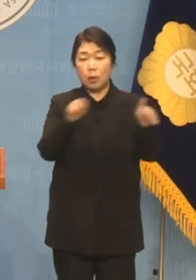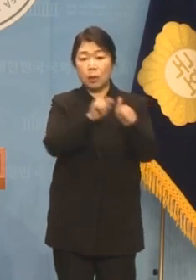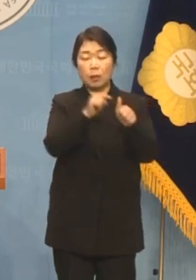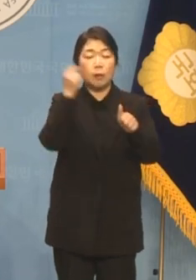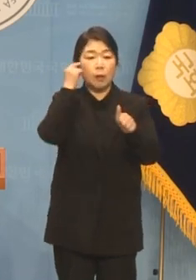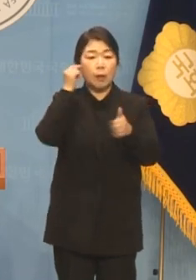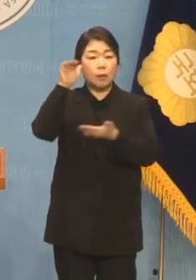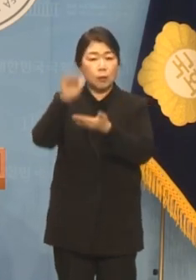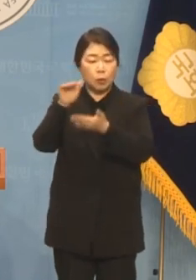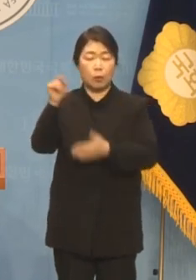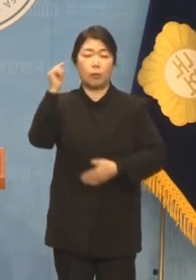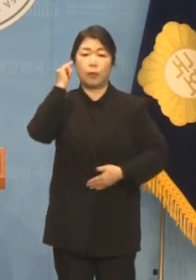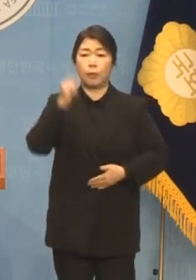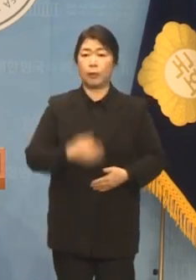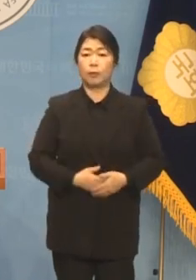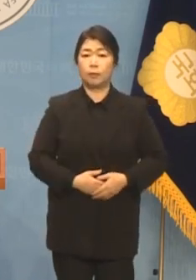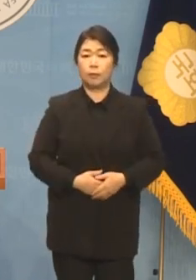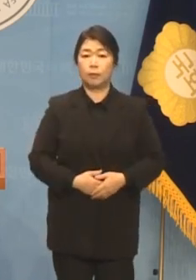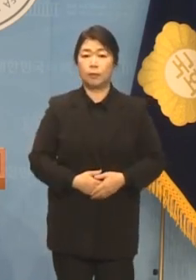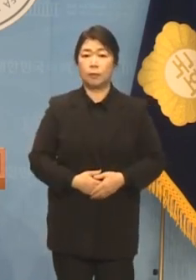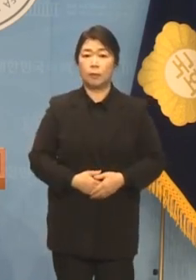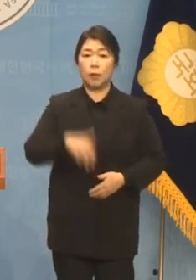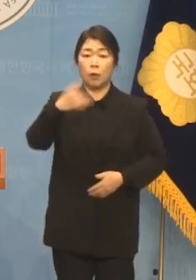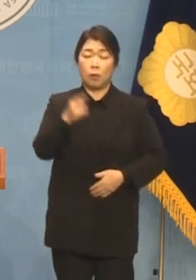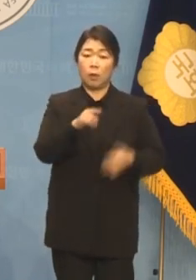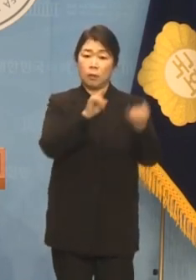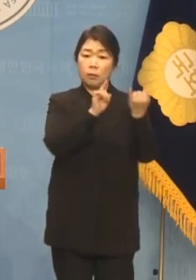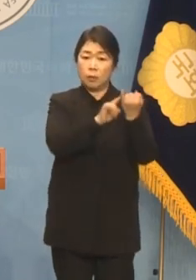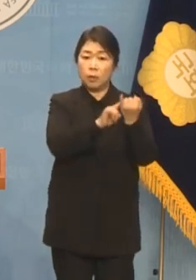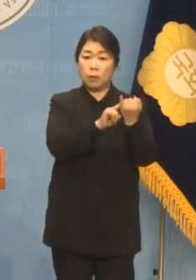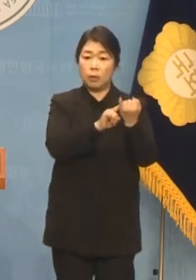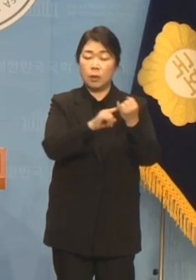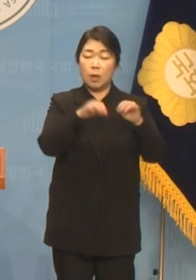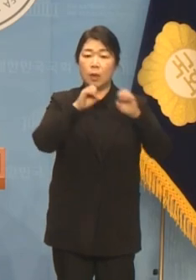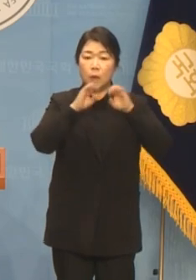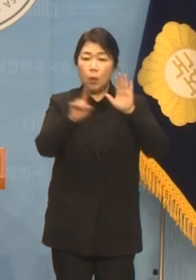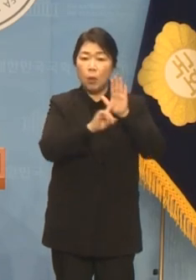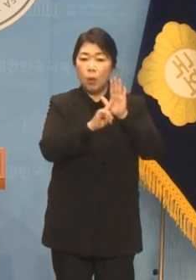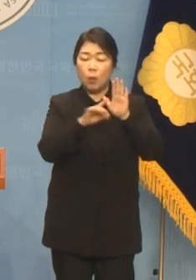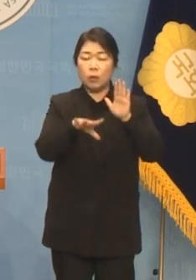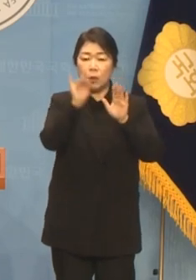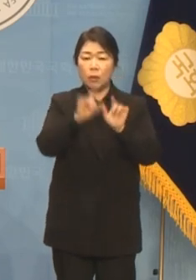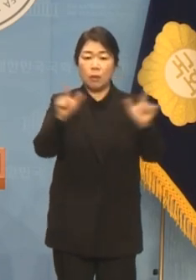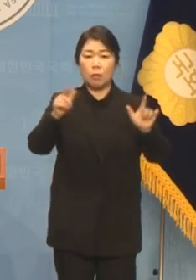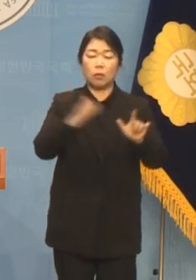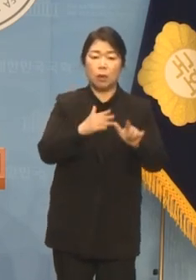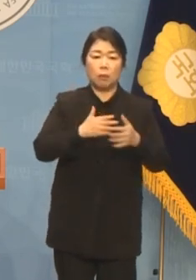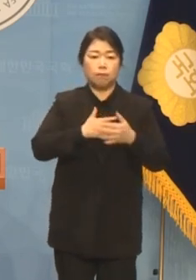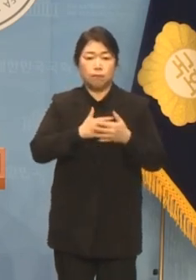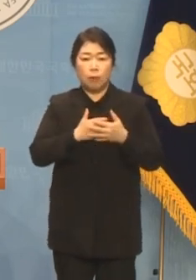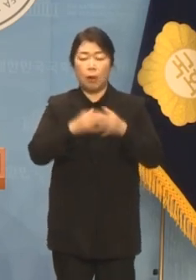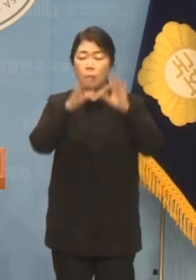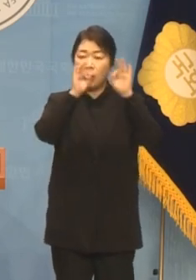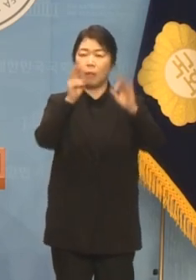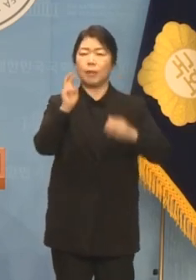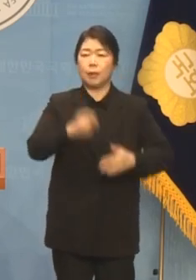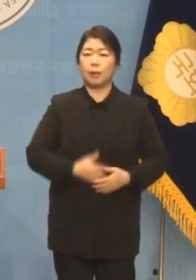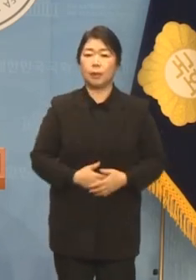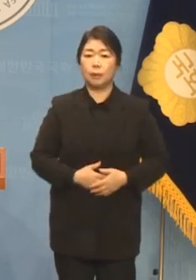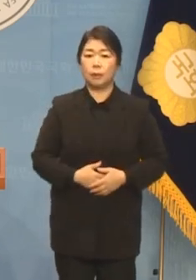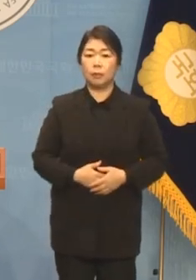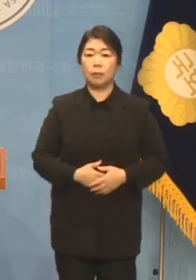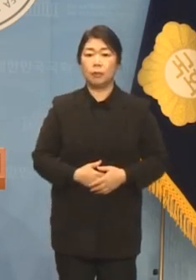정도입니까 최민희 후보는 선거운동 첫날부터 불안한 모양입니다 개혁신당